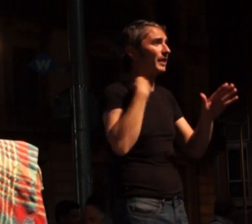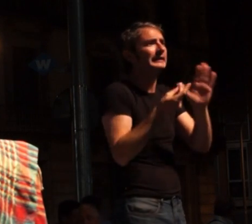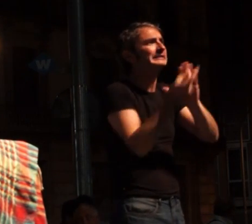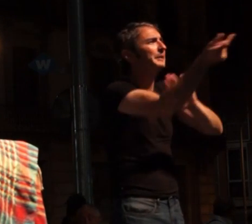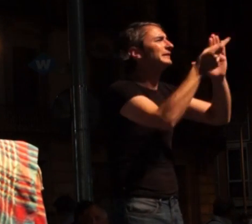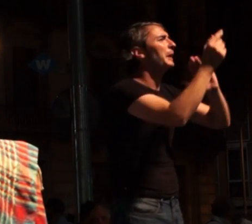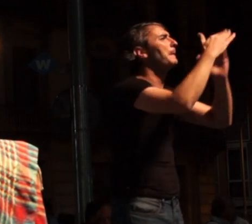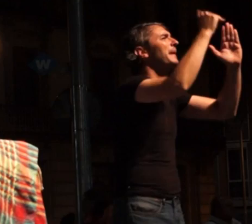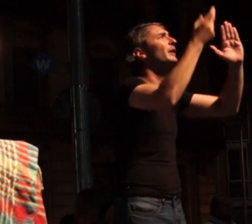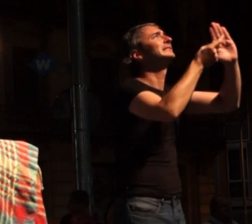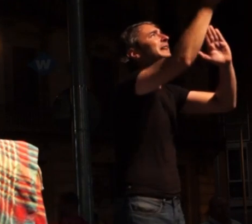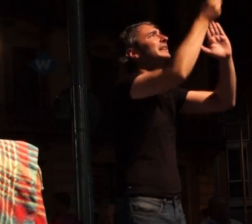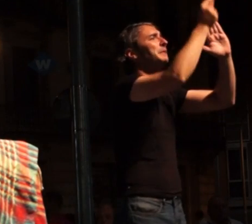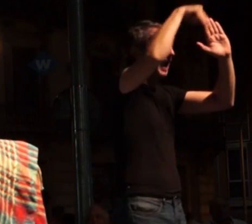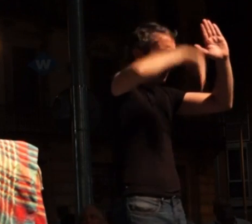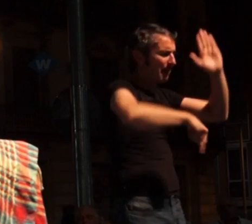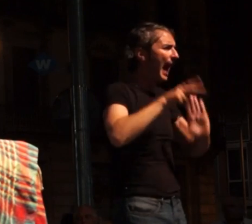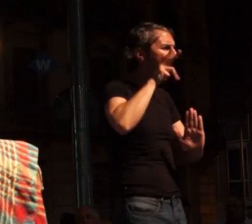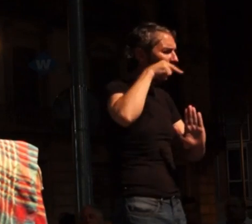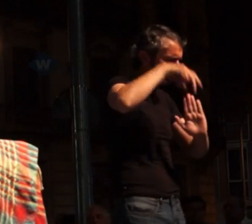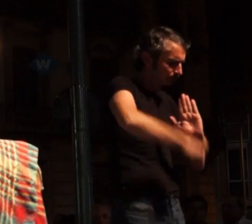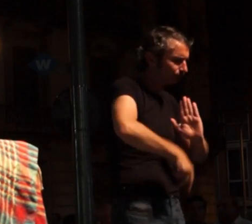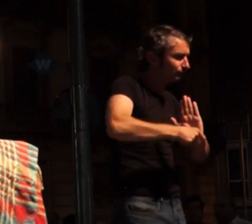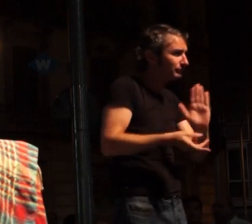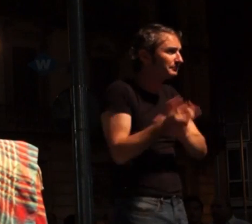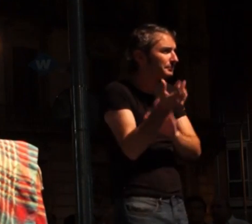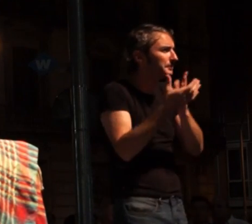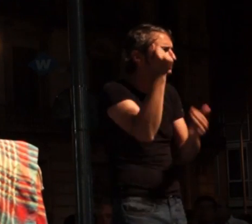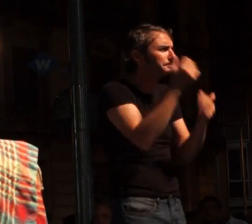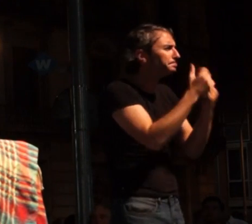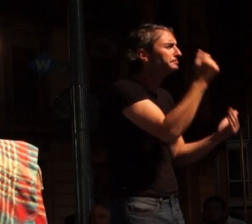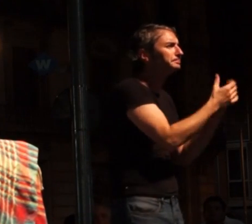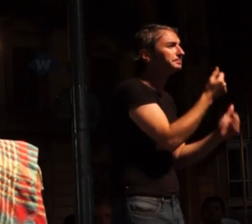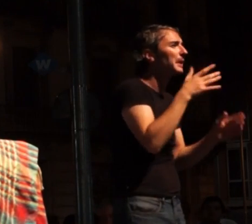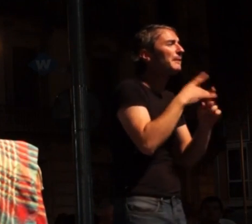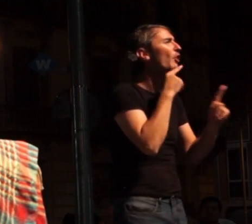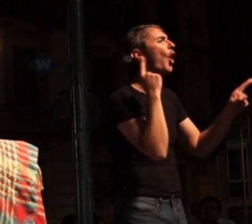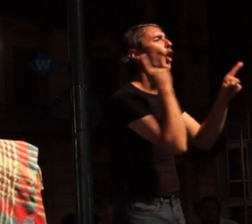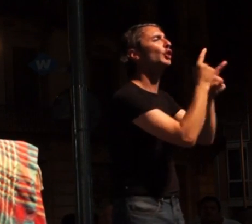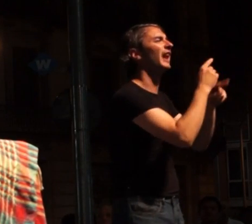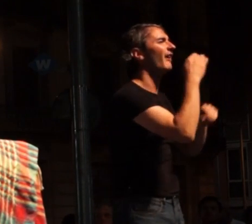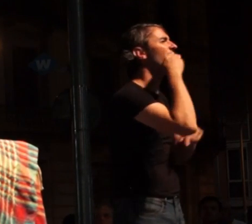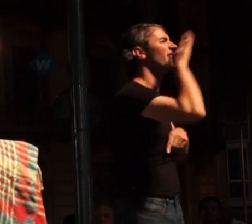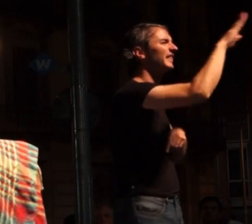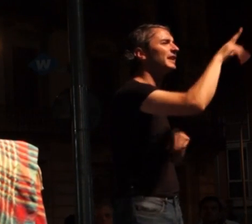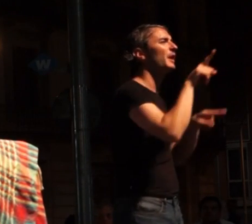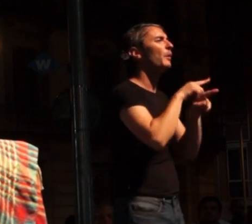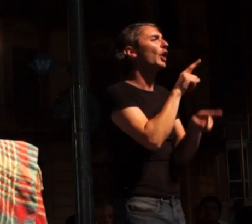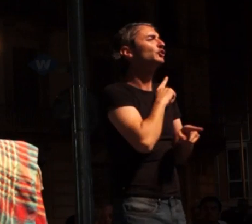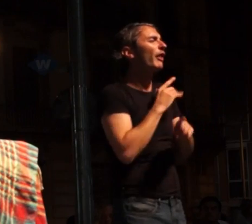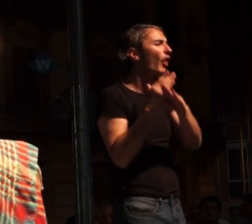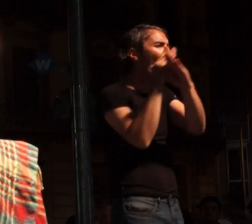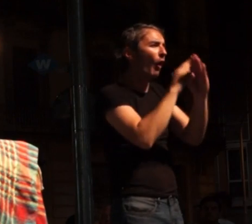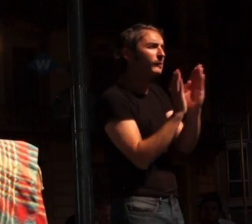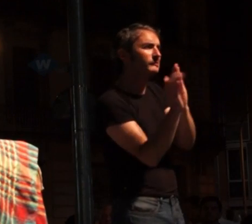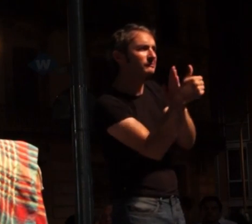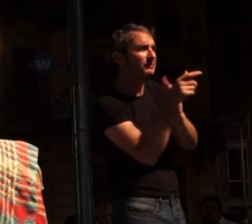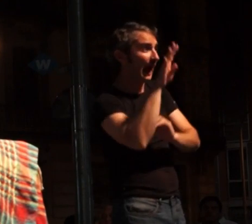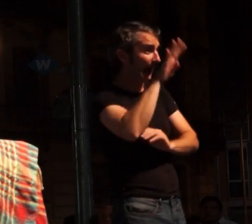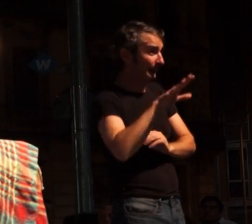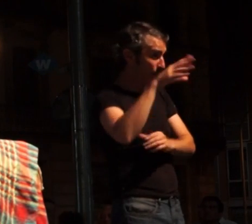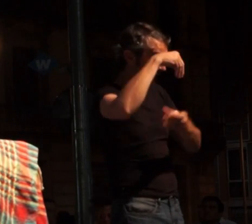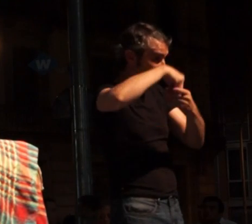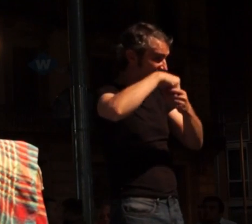pels Pirineus o pels molls d'Alacant. Alguns seguiren la lluita contra el feixisme, el maquis, a la clandestinitat.